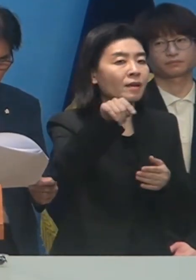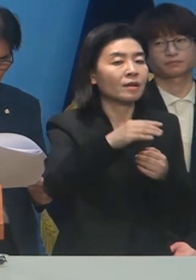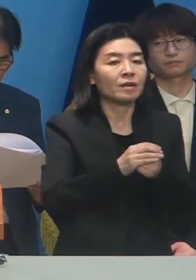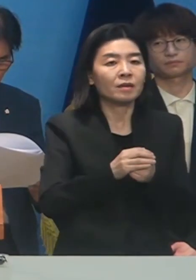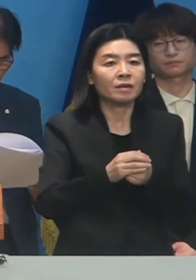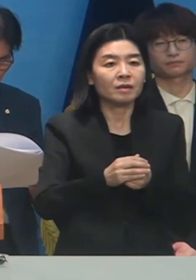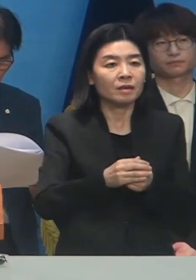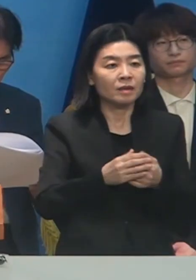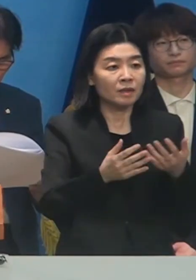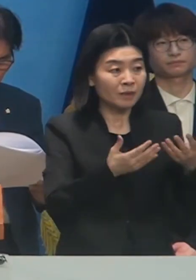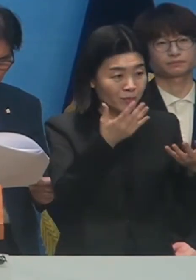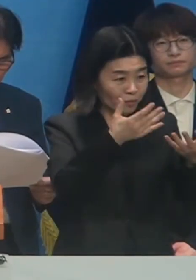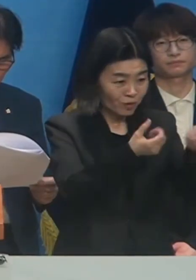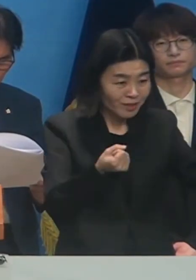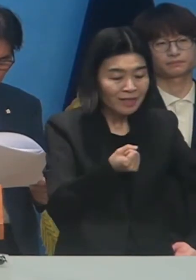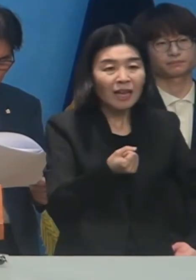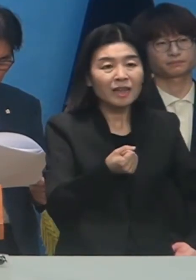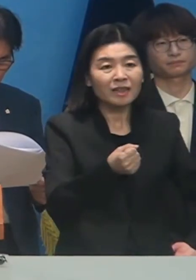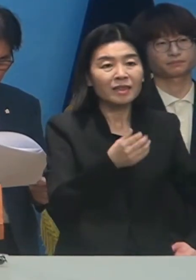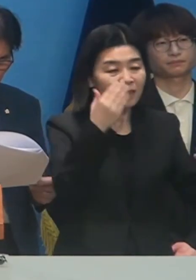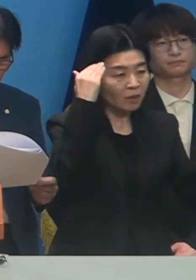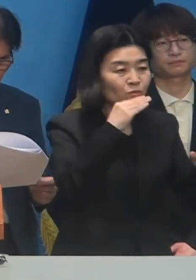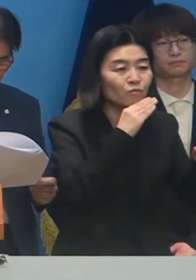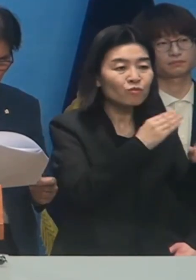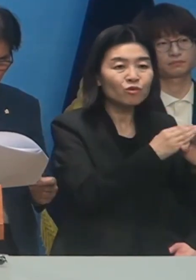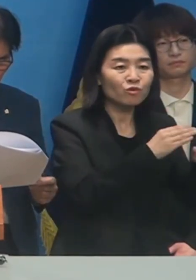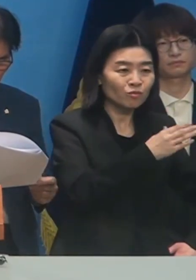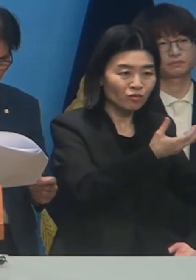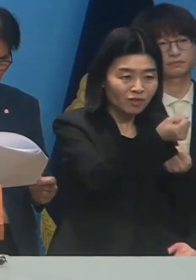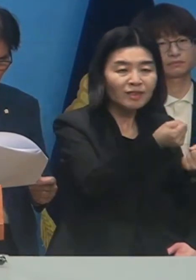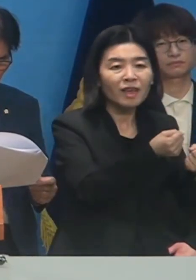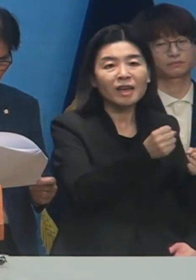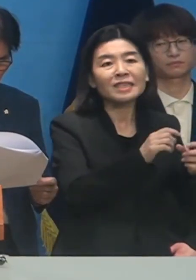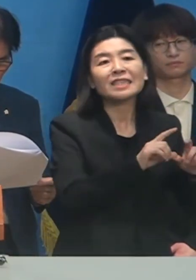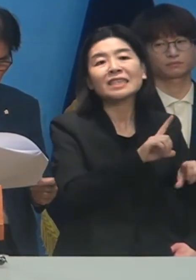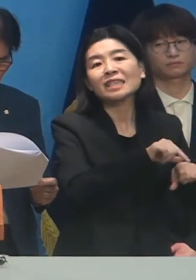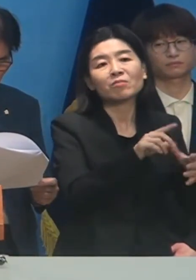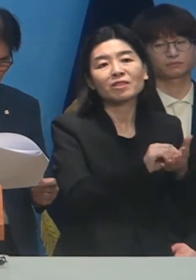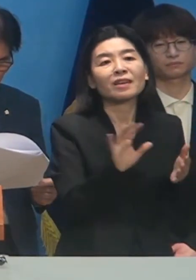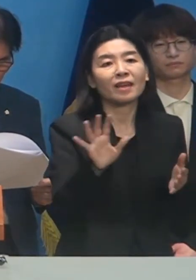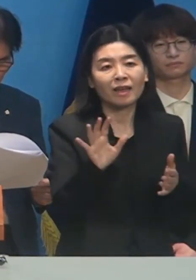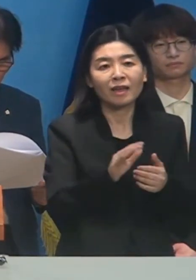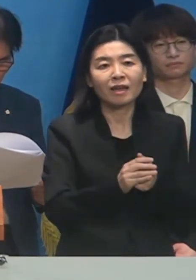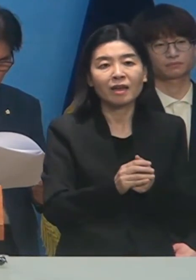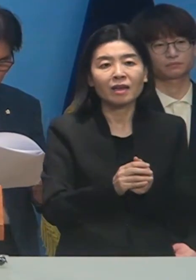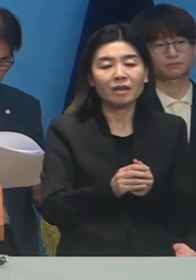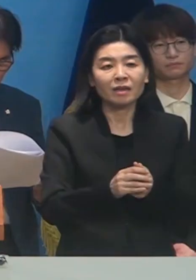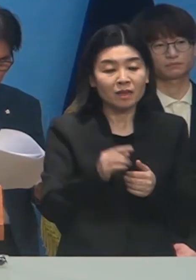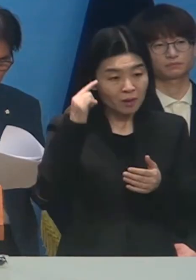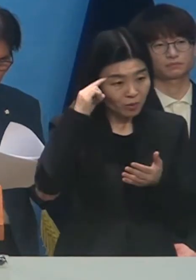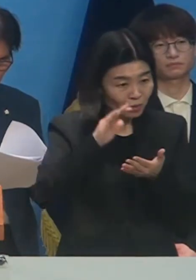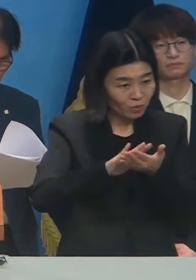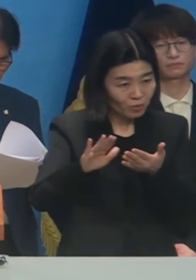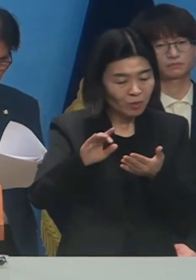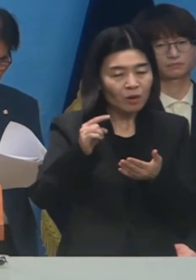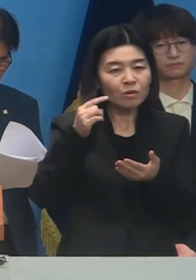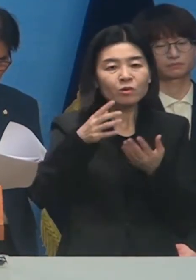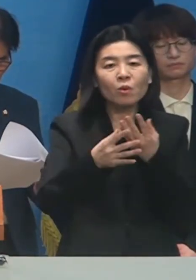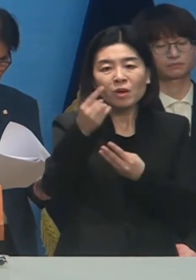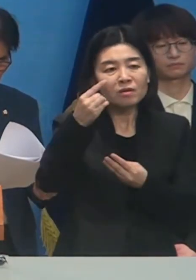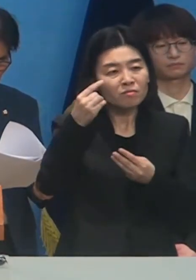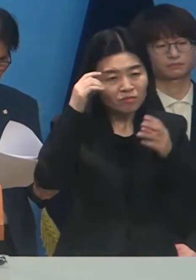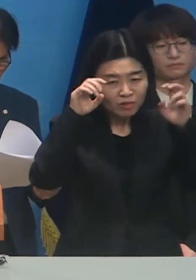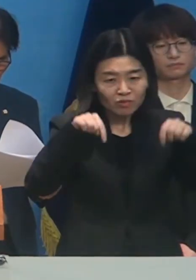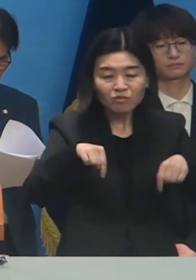시간과 관련된 것이 아닙니다. 또 많은 이들은 통일과 평화에 무관심한 이유로 막대한 통일